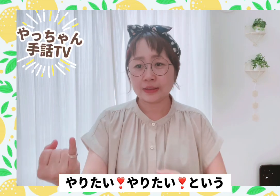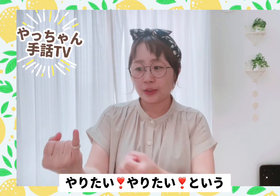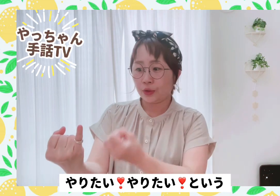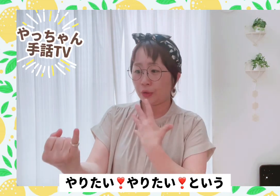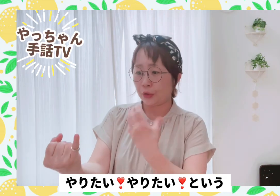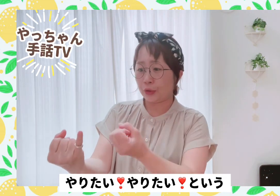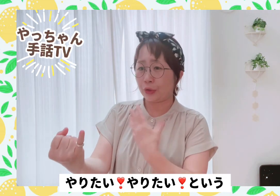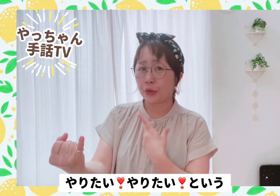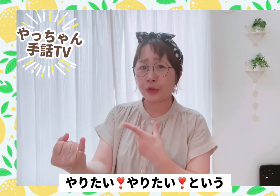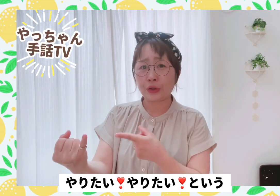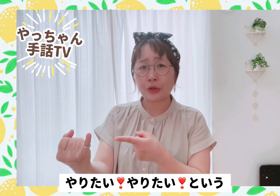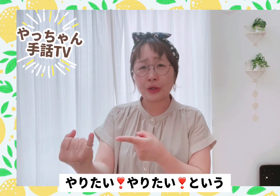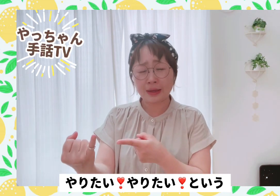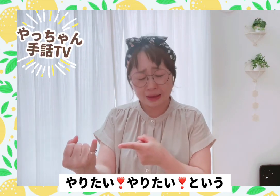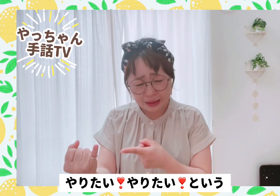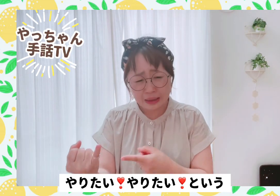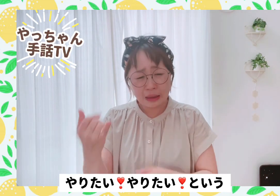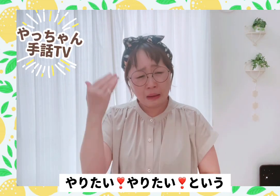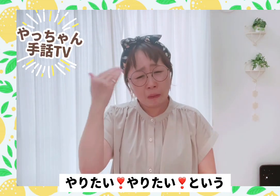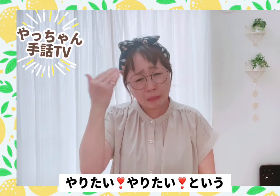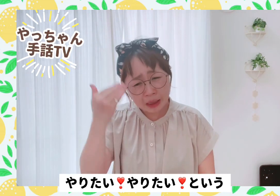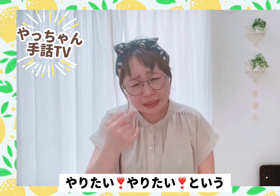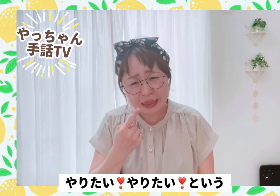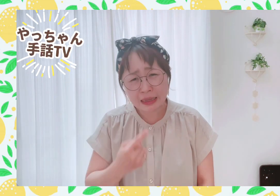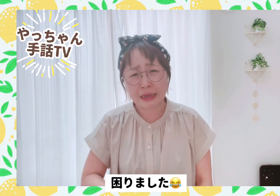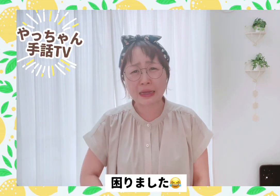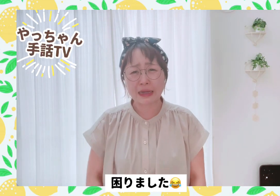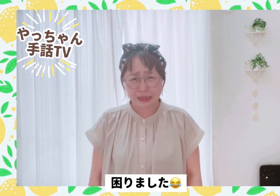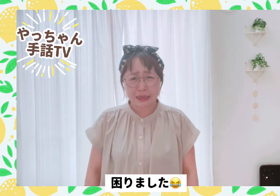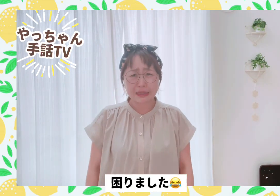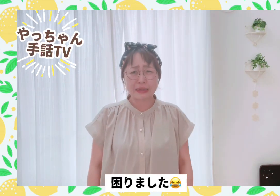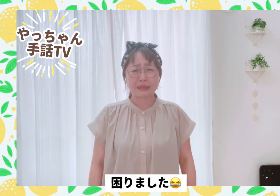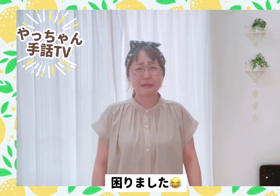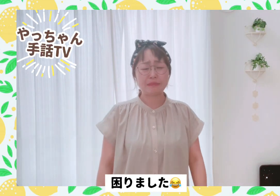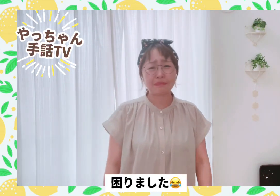やりたいというふうに言うんですね。困りました。